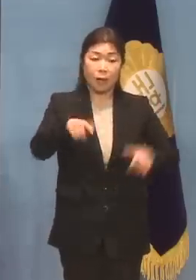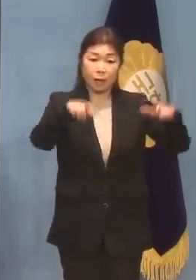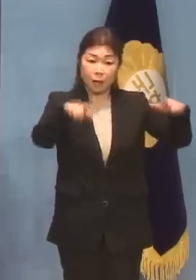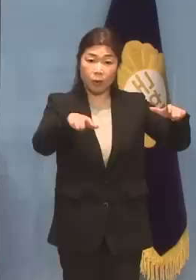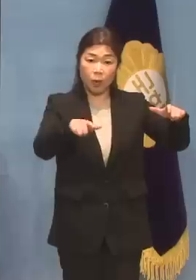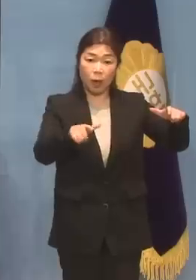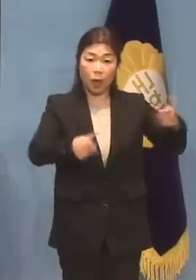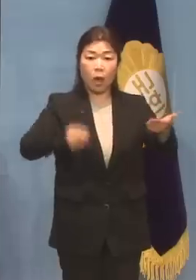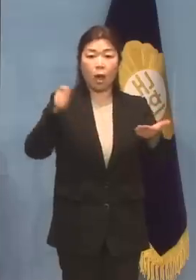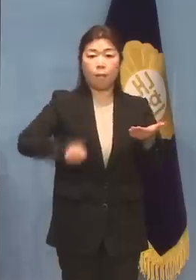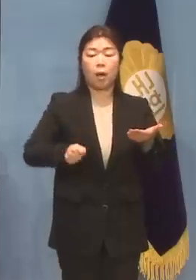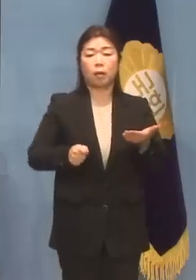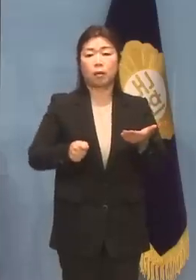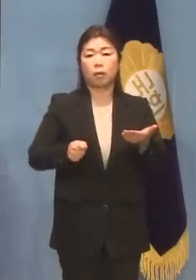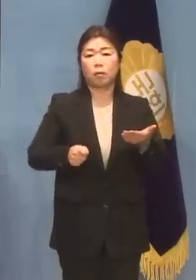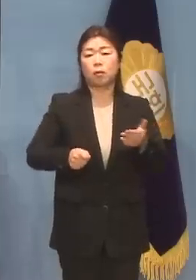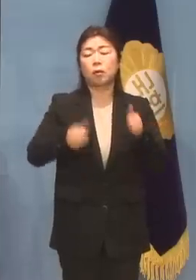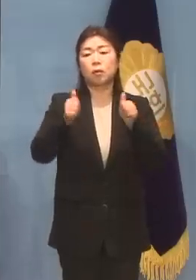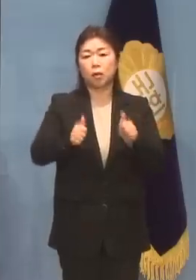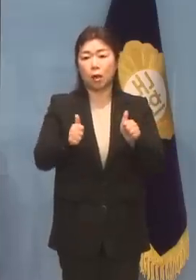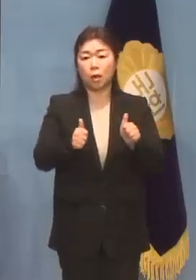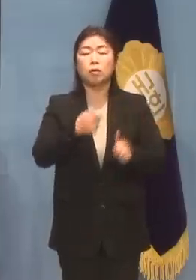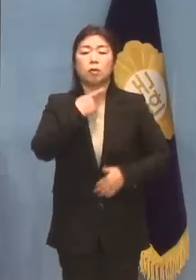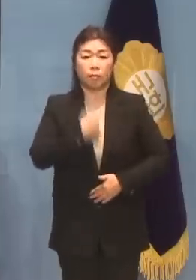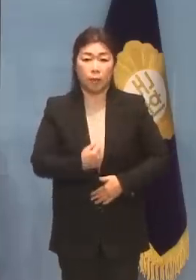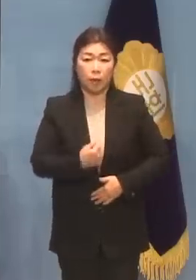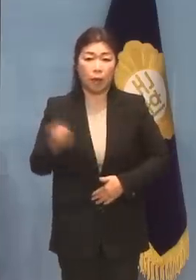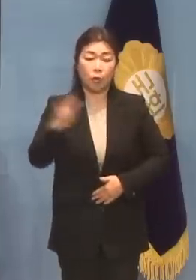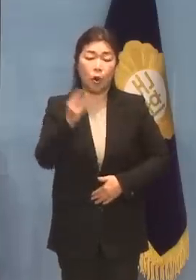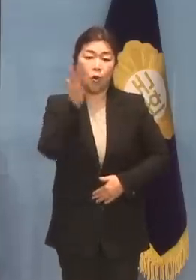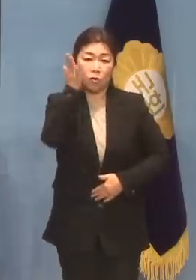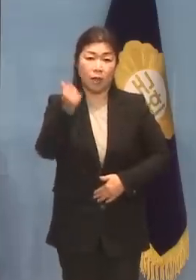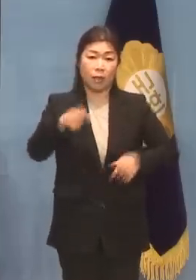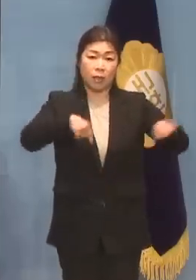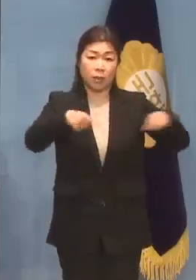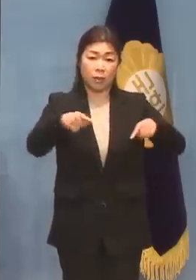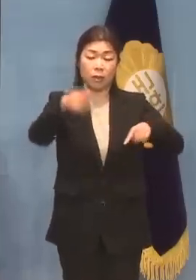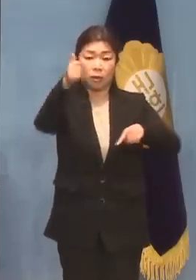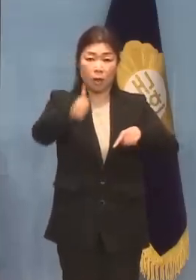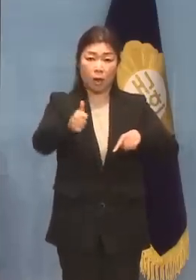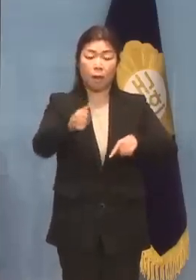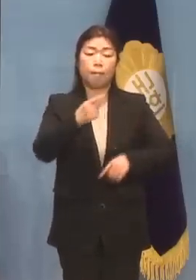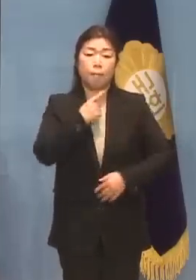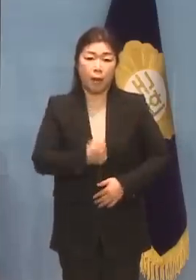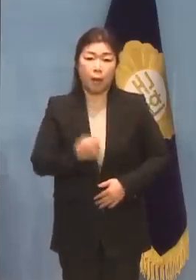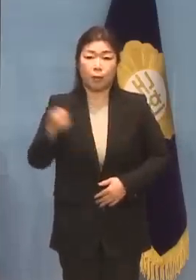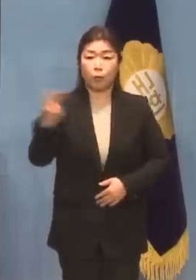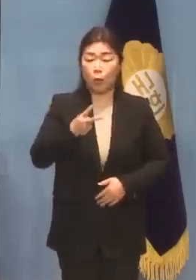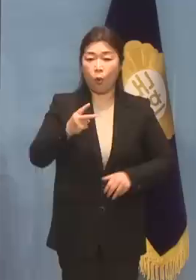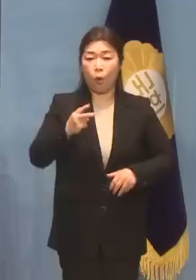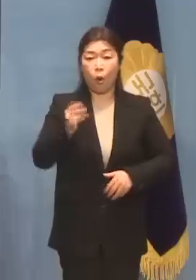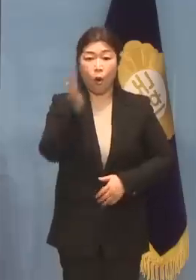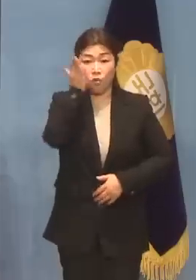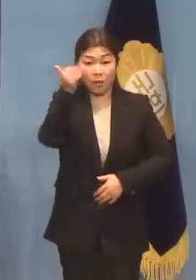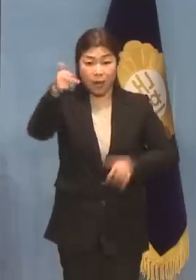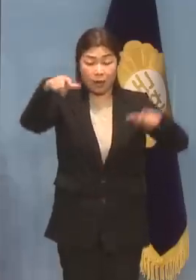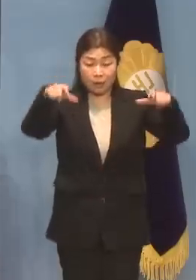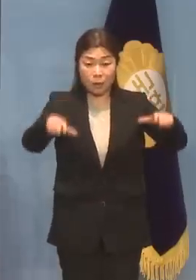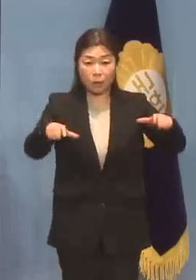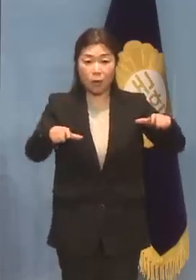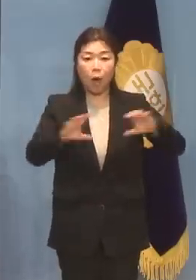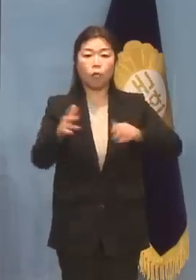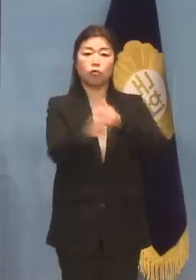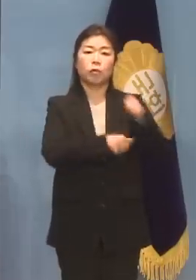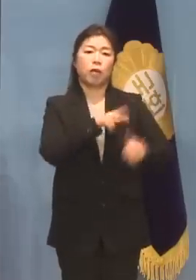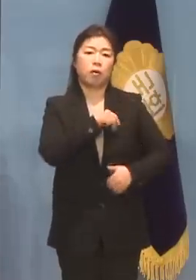출신 의원이십니다. 그리고 울산시장도 하셨고 그리고 울산에서 국회의원을 여러 차례 지금 하고 계신 분이신데요.